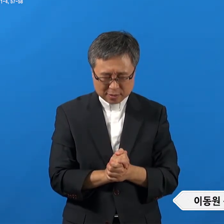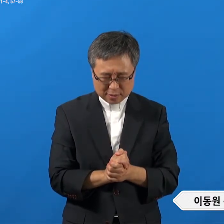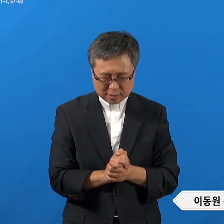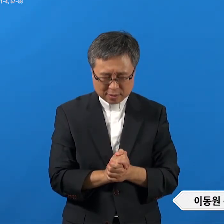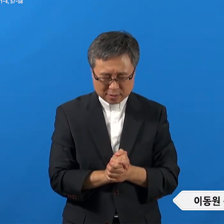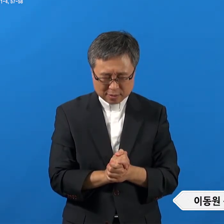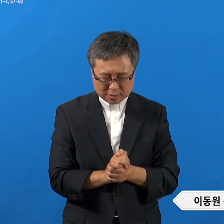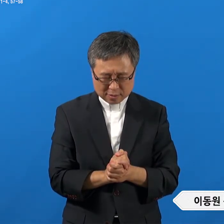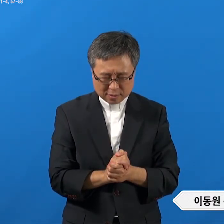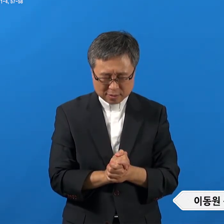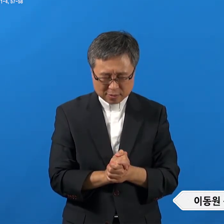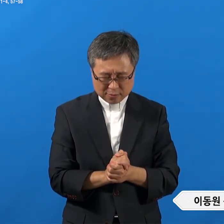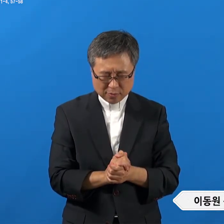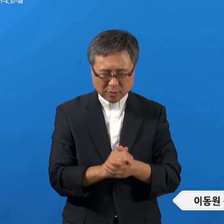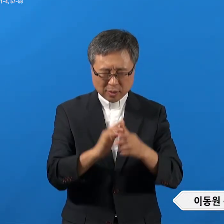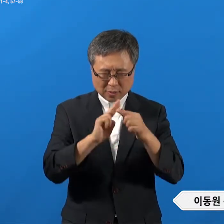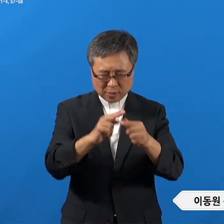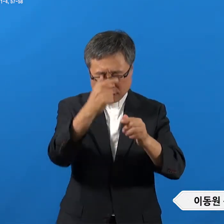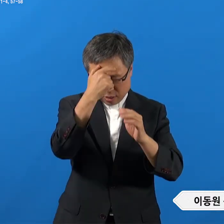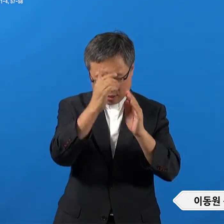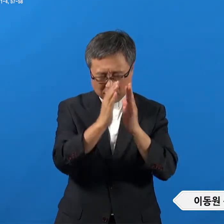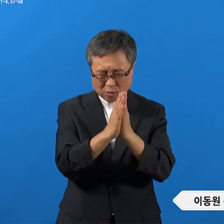가슴에 손을 얹고 함께 같이 기도하시겠습니다.